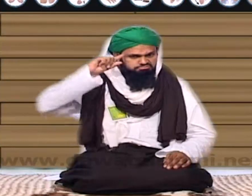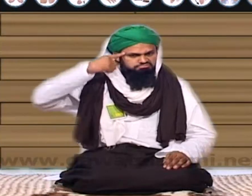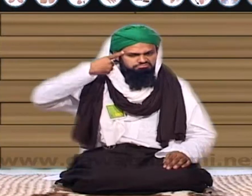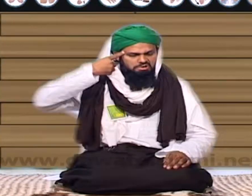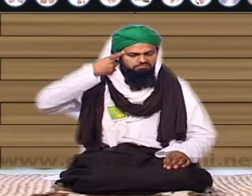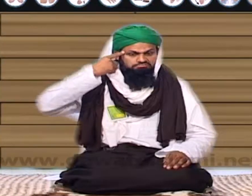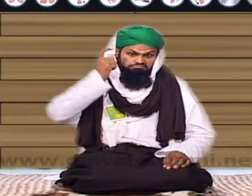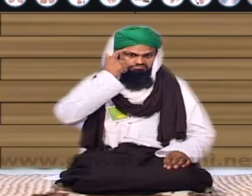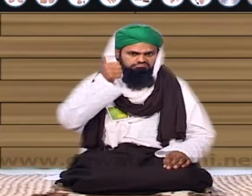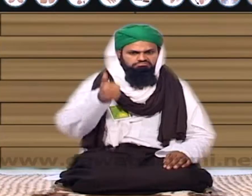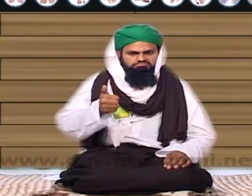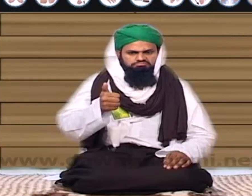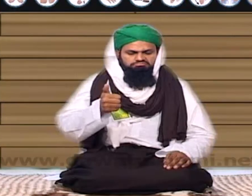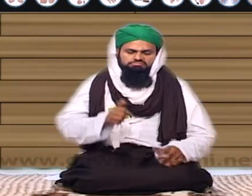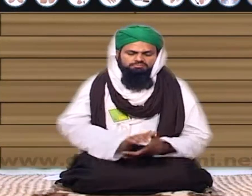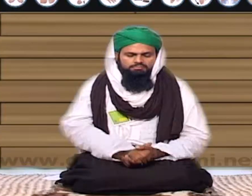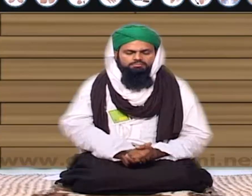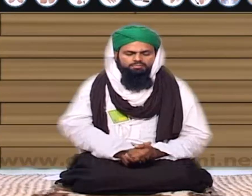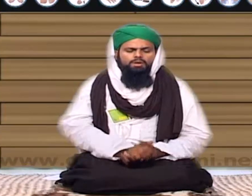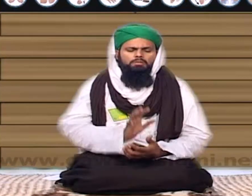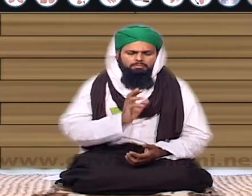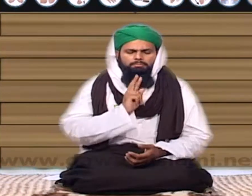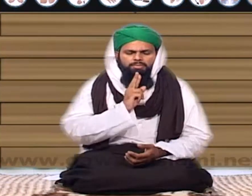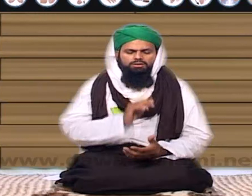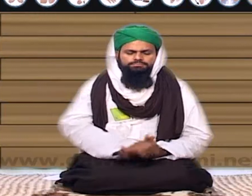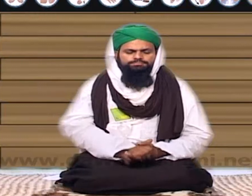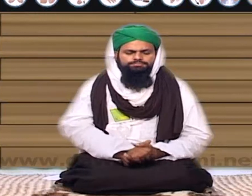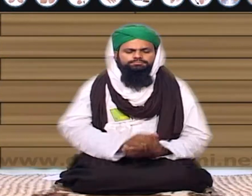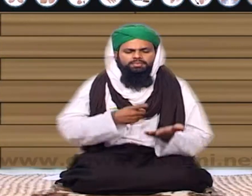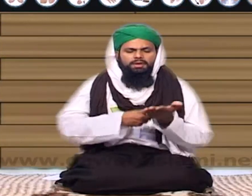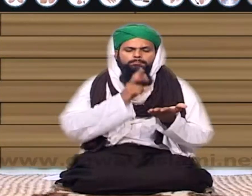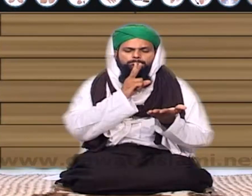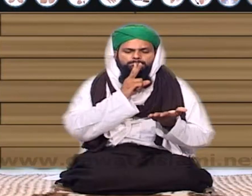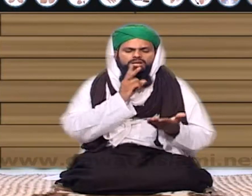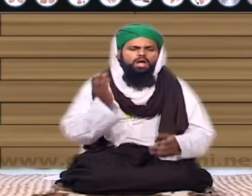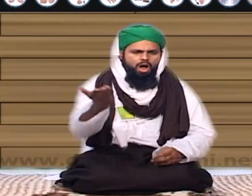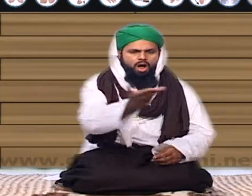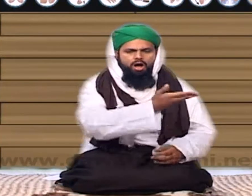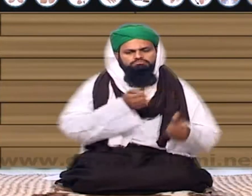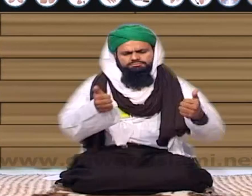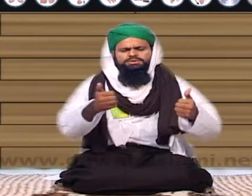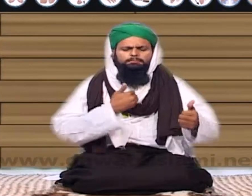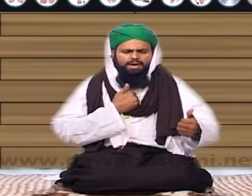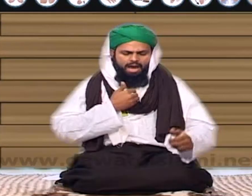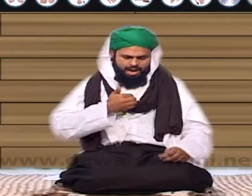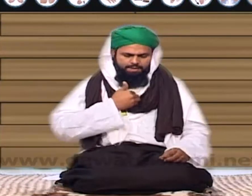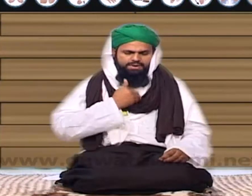ہیں کہ ہم بہت چالاک، ہم بہت ہوشیار۔ اس کی دلیل میں یوں دوں، اب مثال کے طور پر آپ تو اچھے لوگ ہیں،